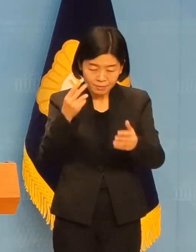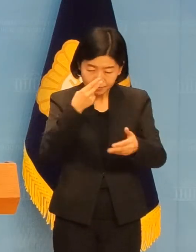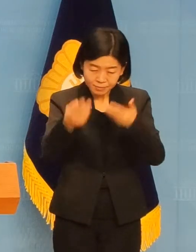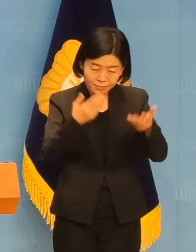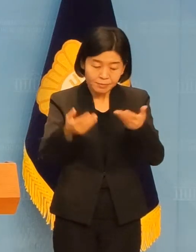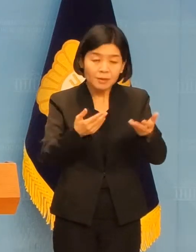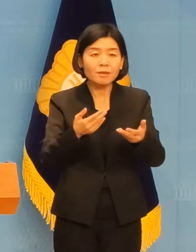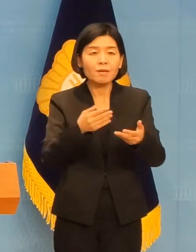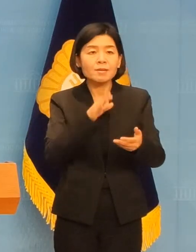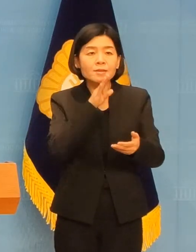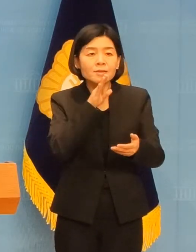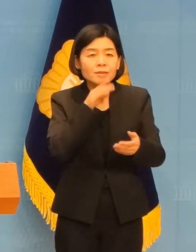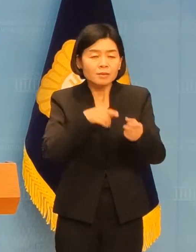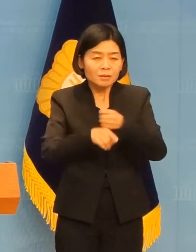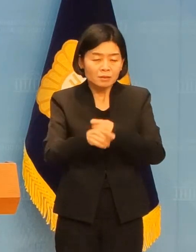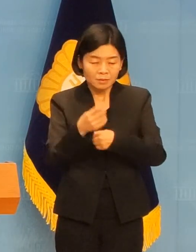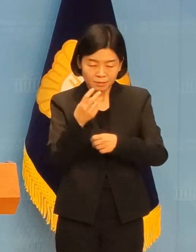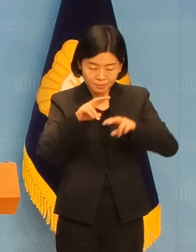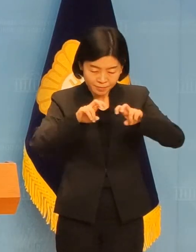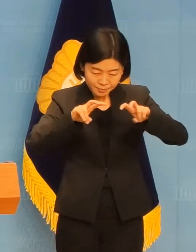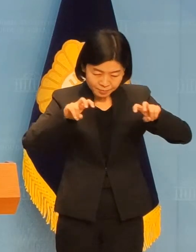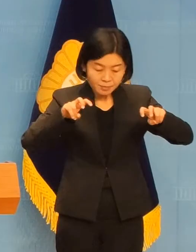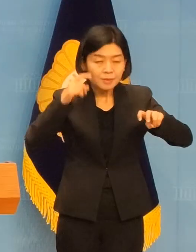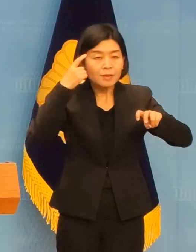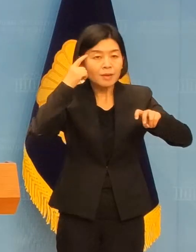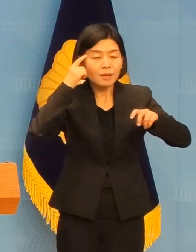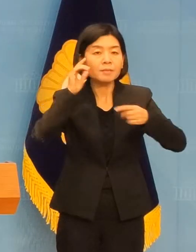진상규명 의지를 분명히 했습니다.